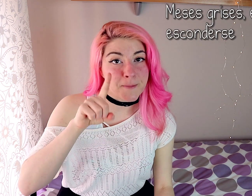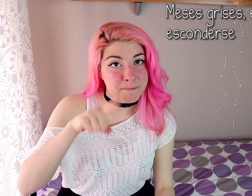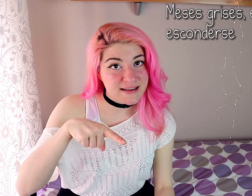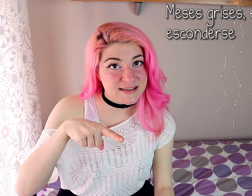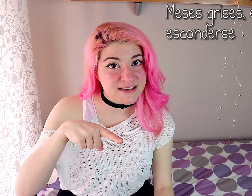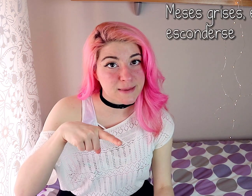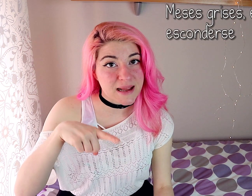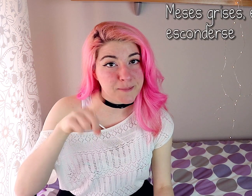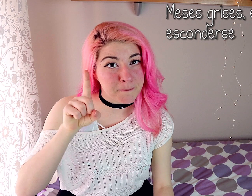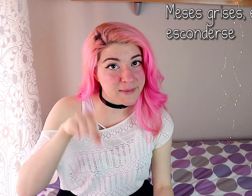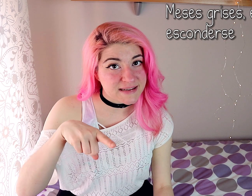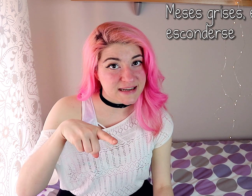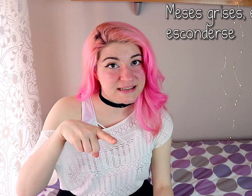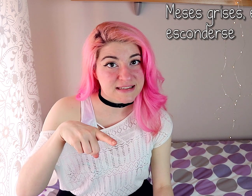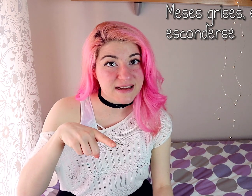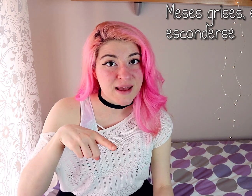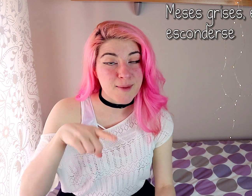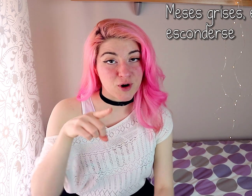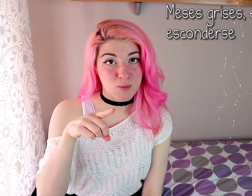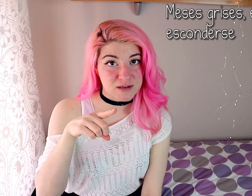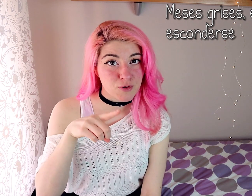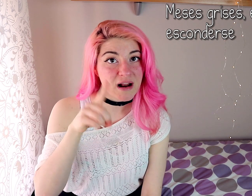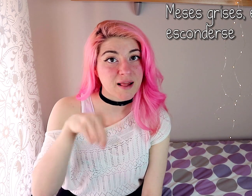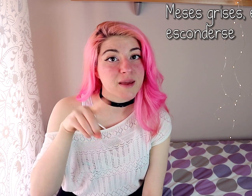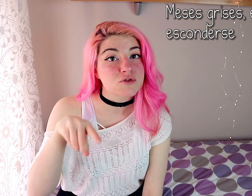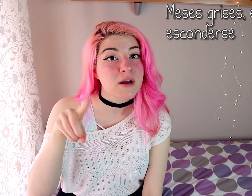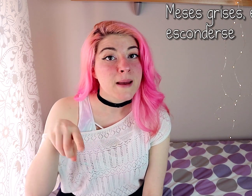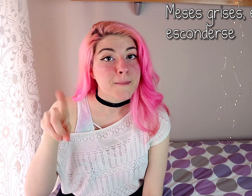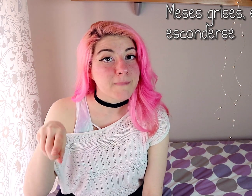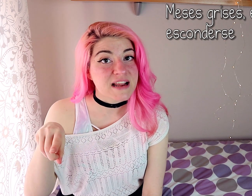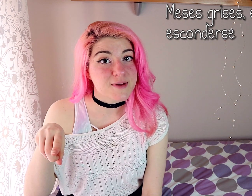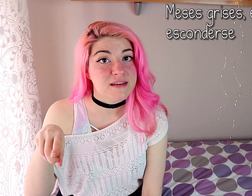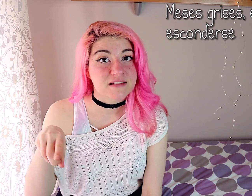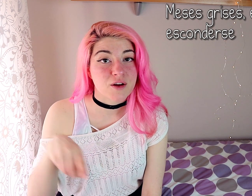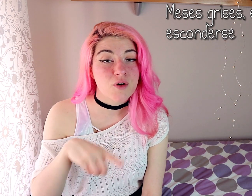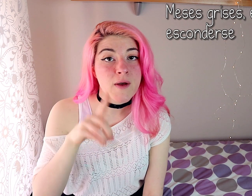meses, ¿vale? Mes es así, pero como es en plural hacemos varias veces el signo.